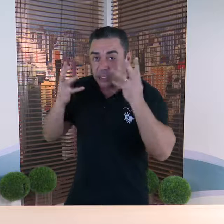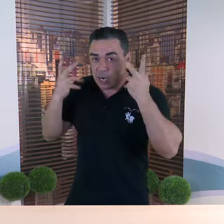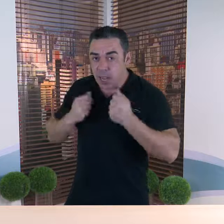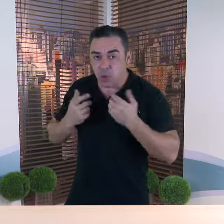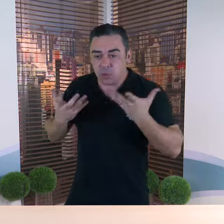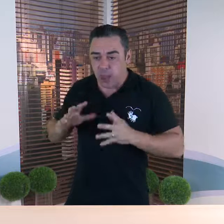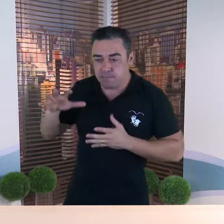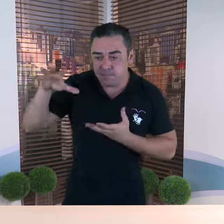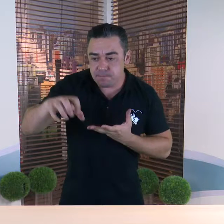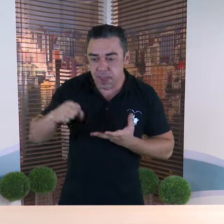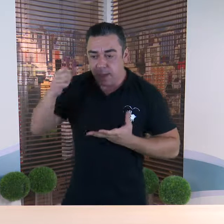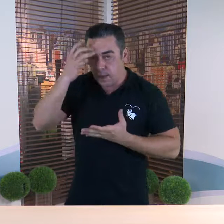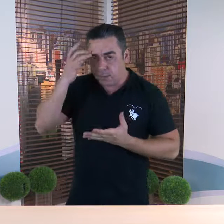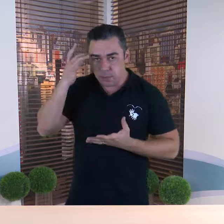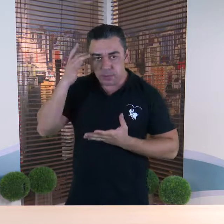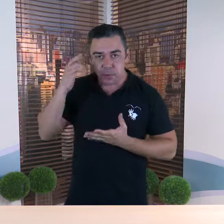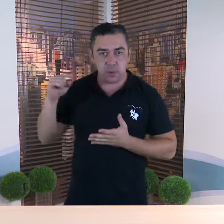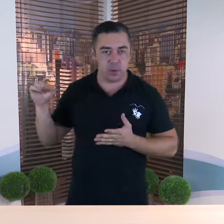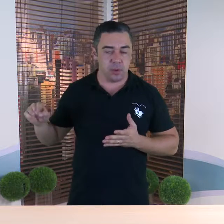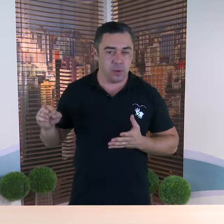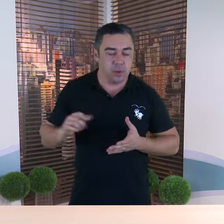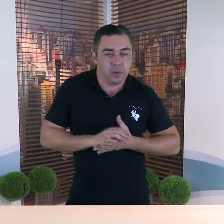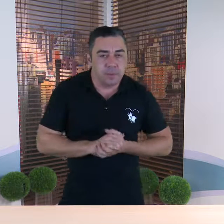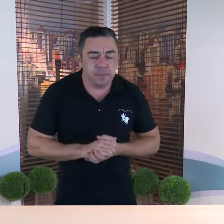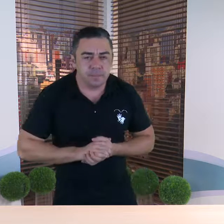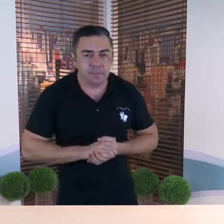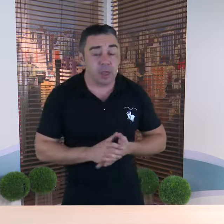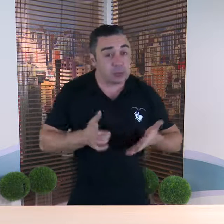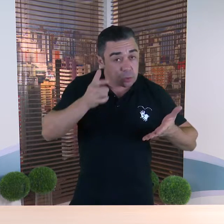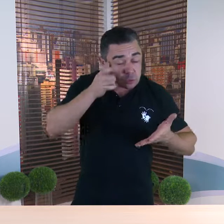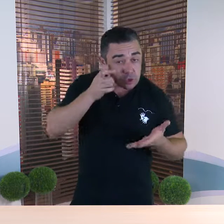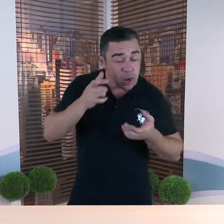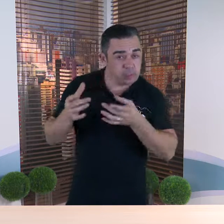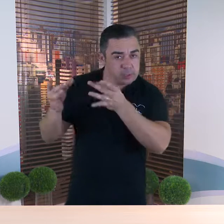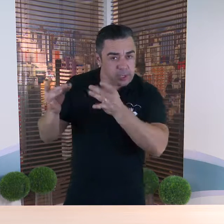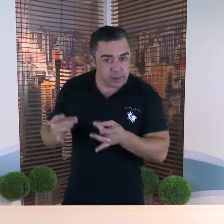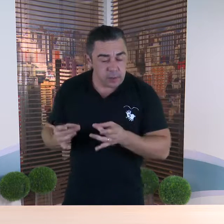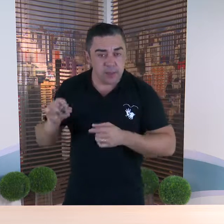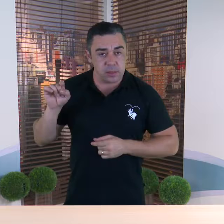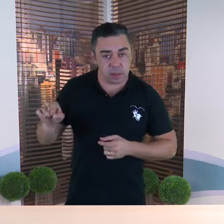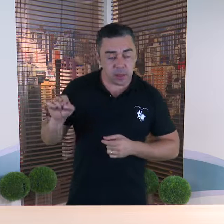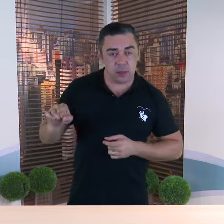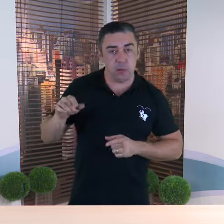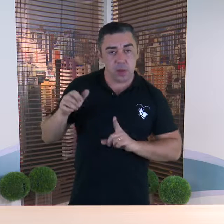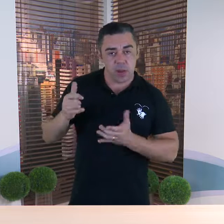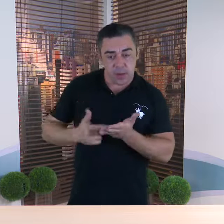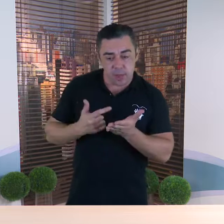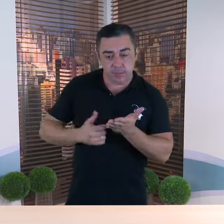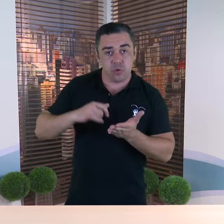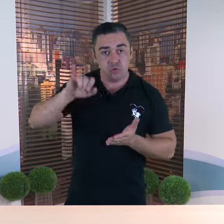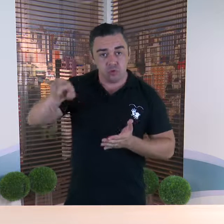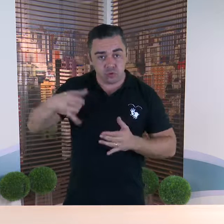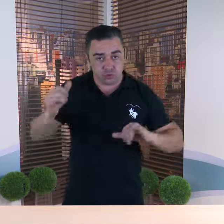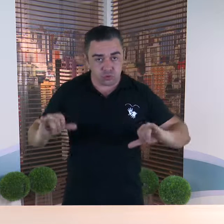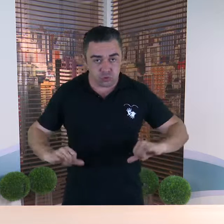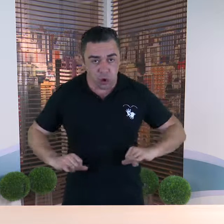possa atacar, no capítulo 5, versículo 1 da primeira carta de Pedro. O diabo descrito no livro de Jó é, portanto, um